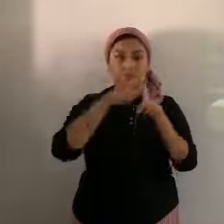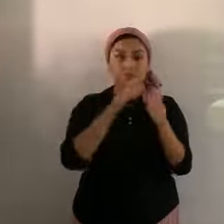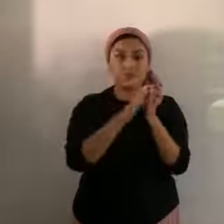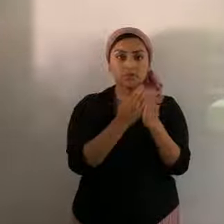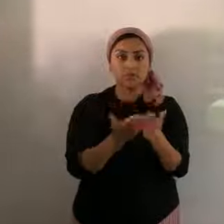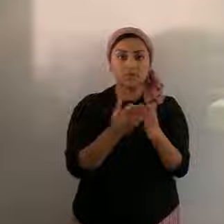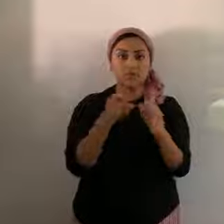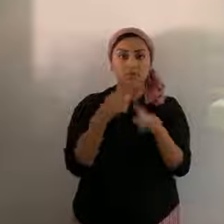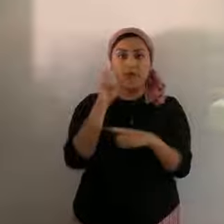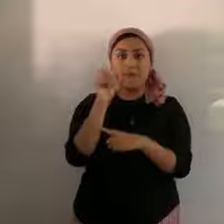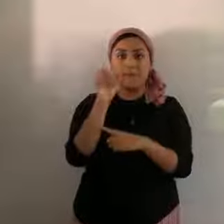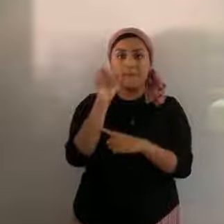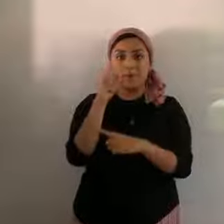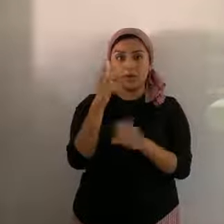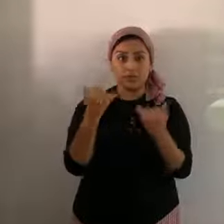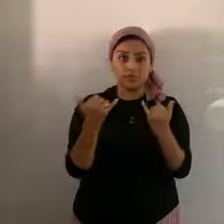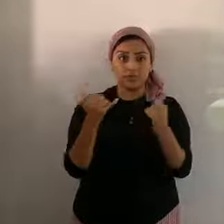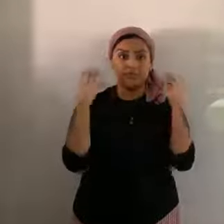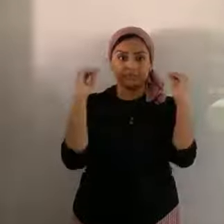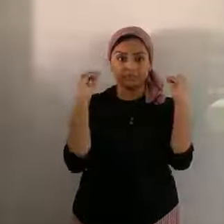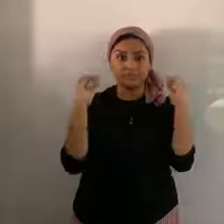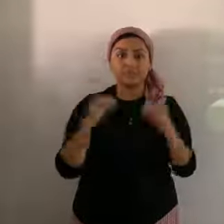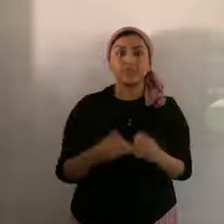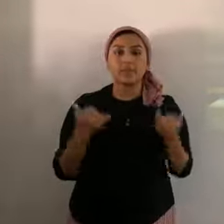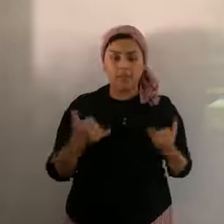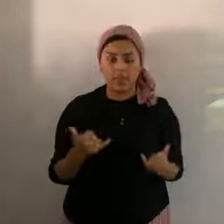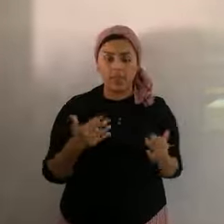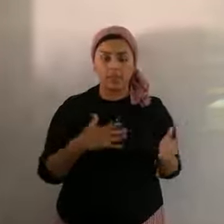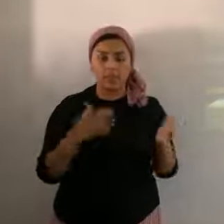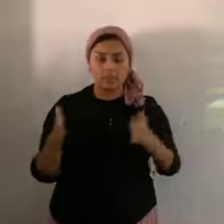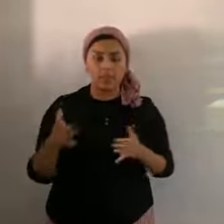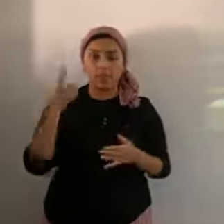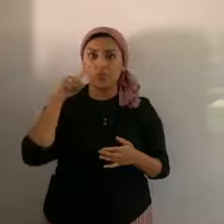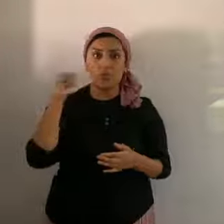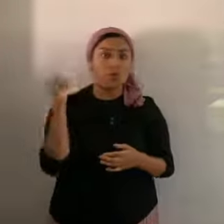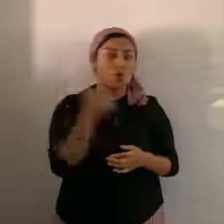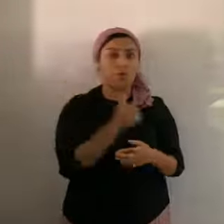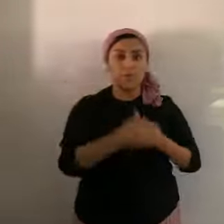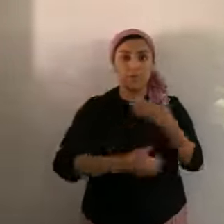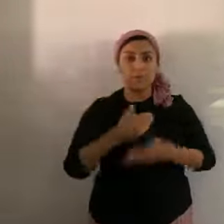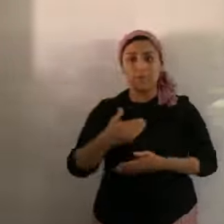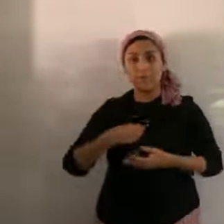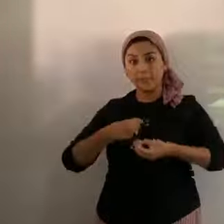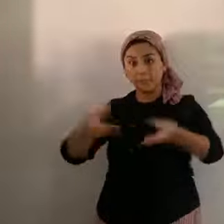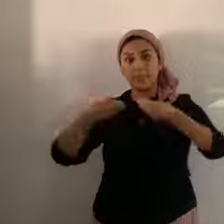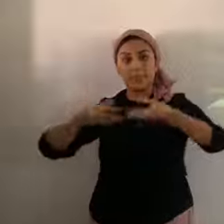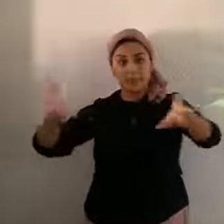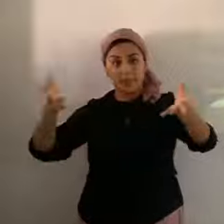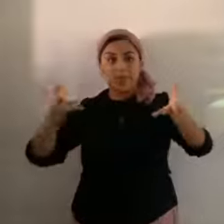Besorá de Marcos. Bueno, ahora, por todo lo que hemos venido anunciando acá,